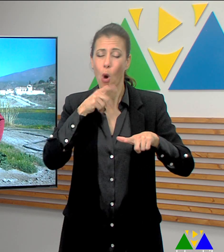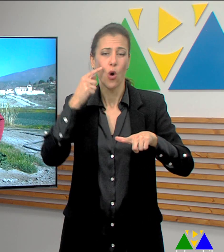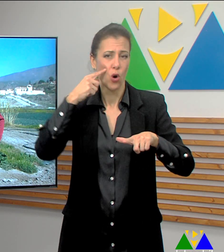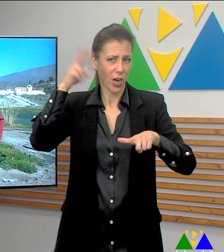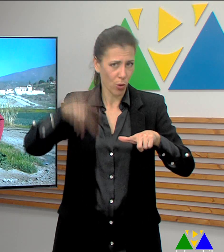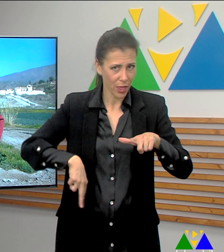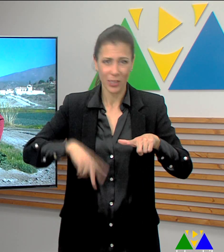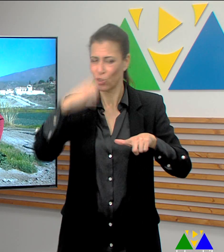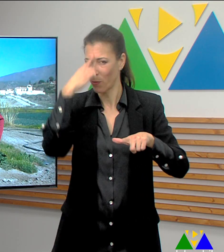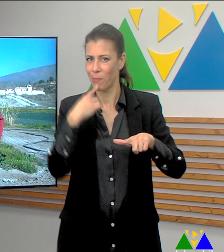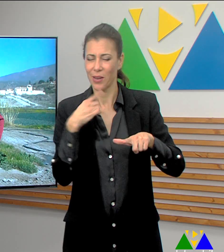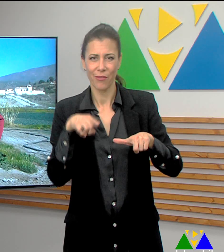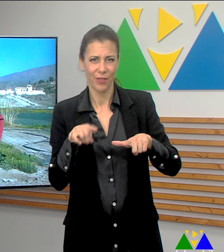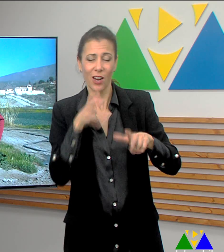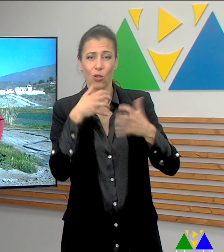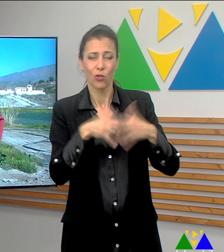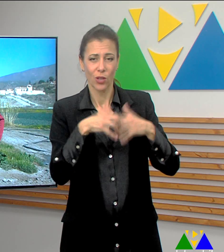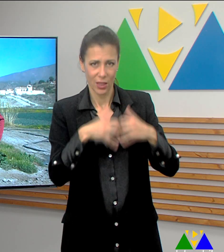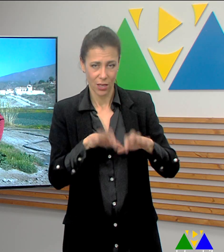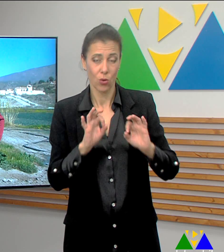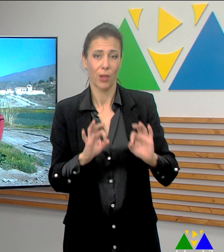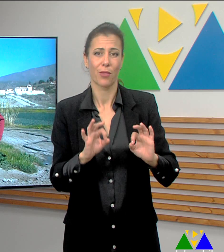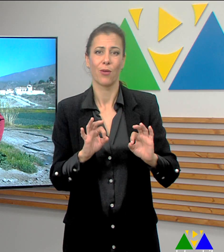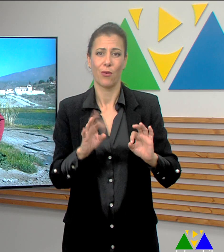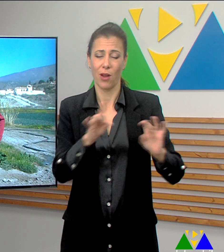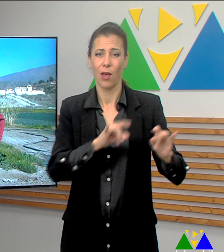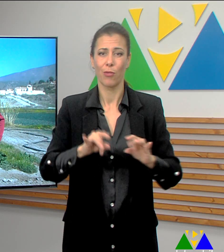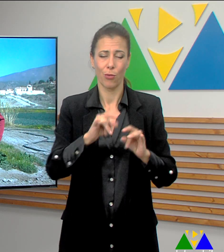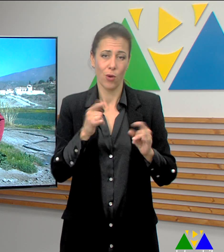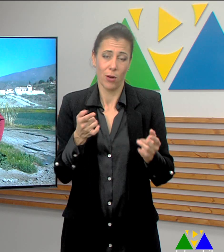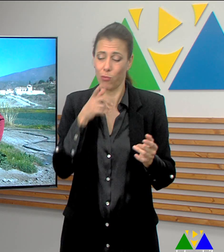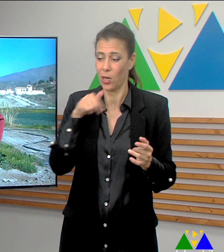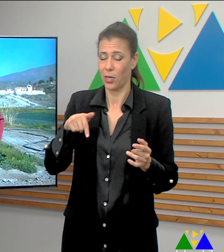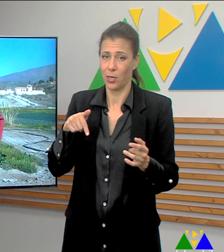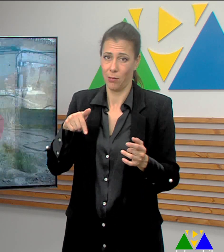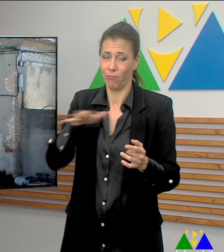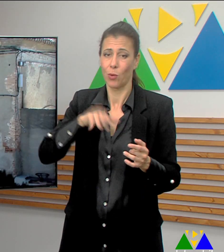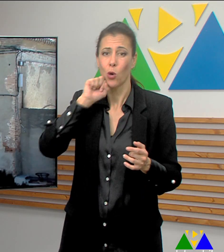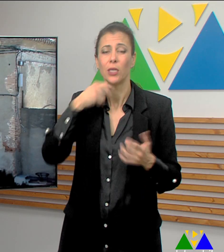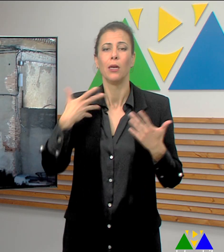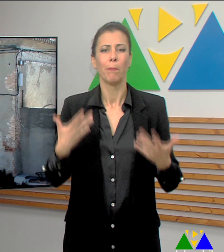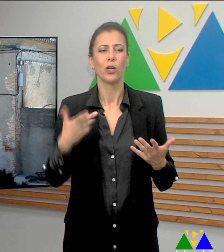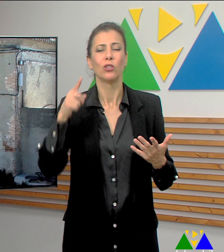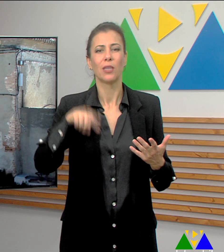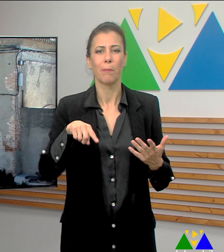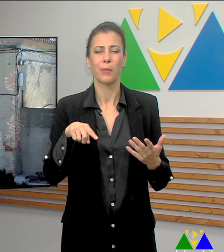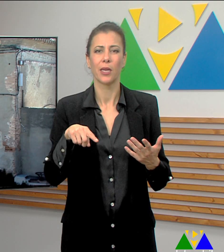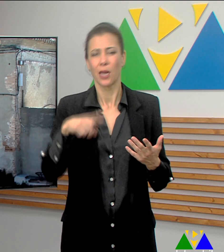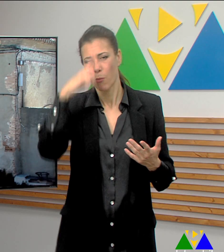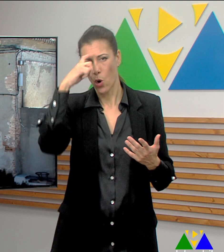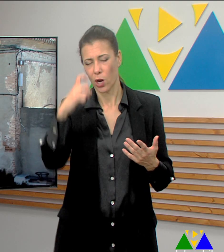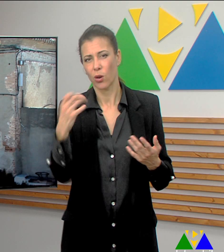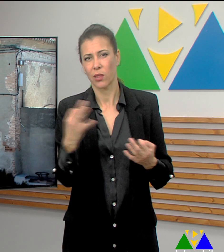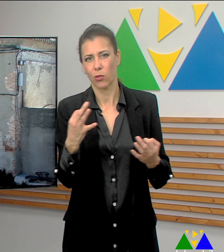reconocido perfil de la industrialización del azúcar aquí en nuestro municipio, pero también de camino hemos